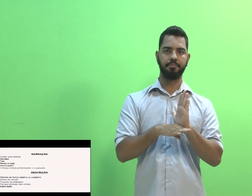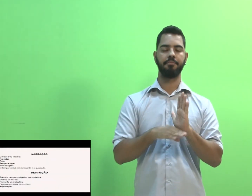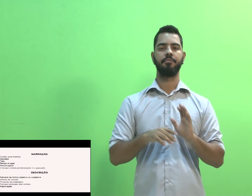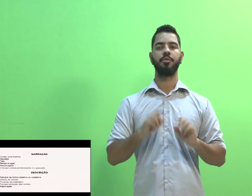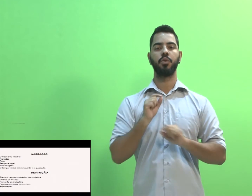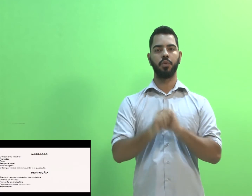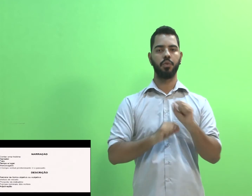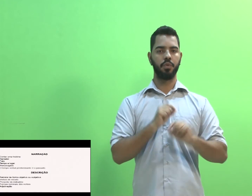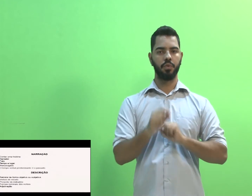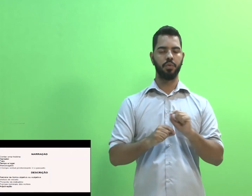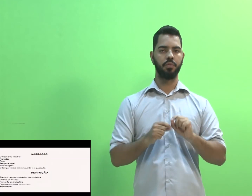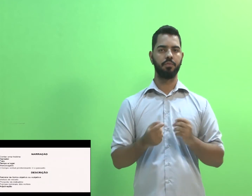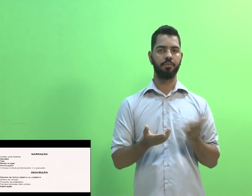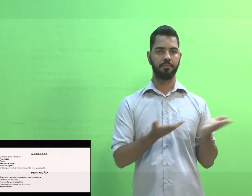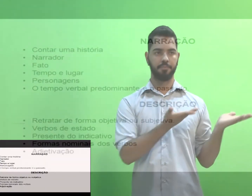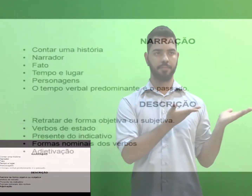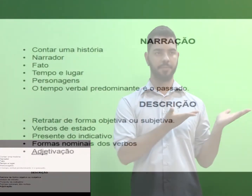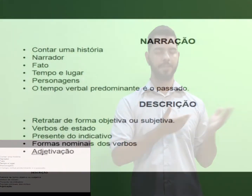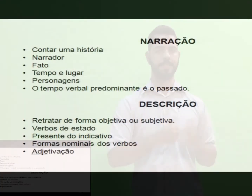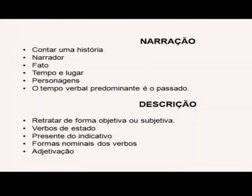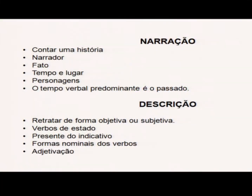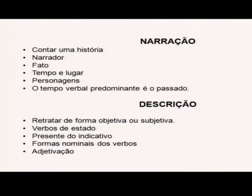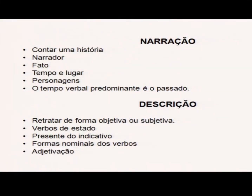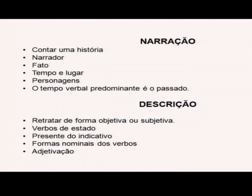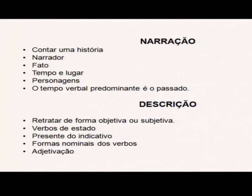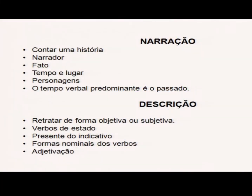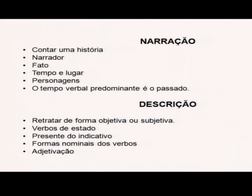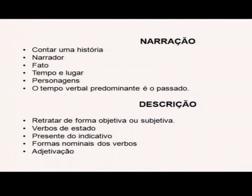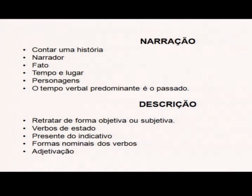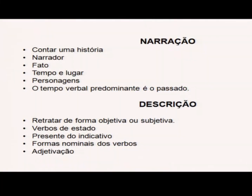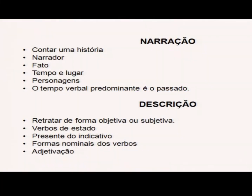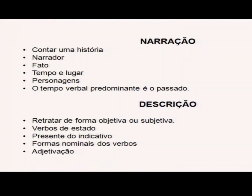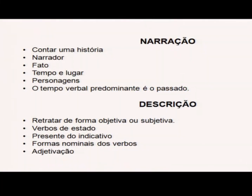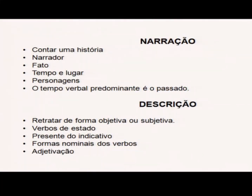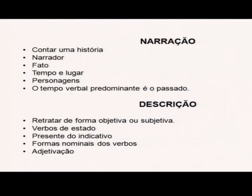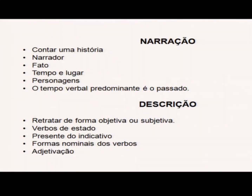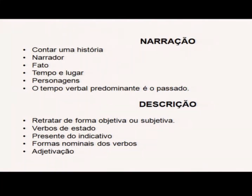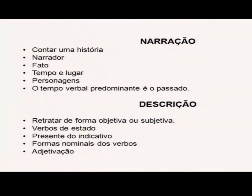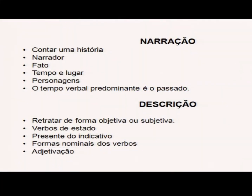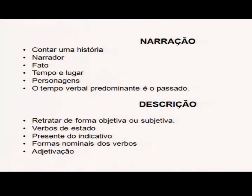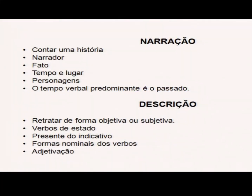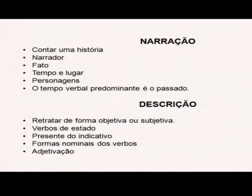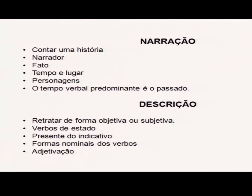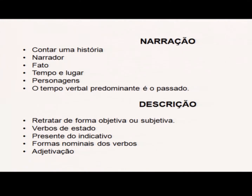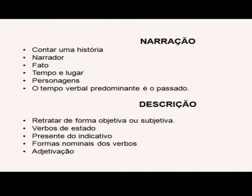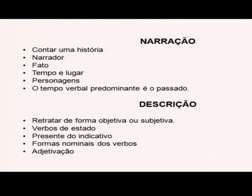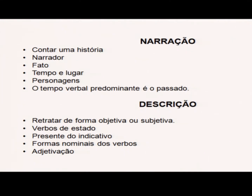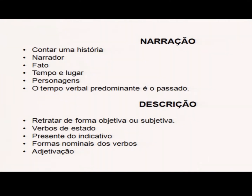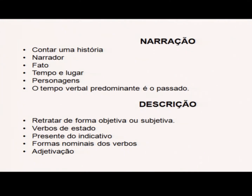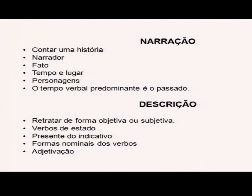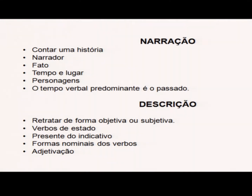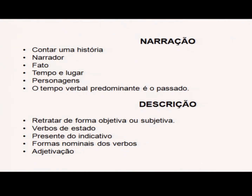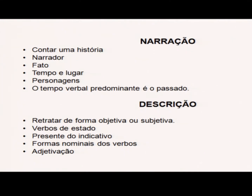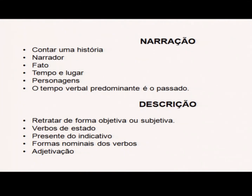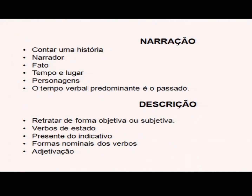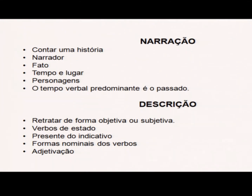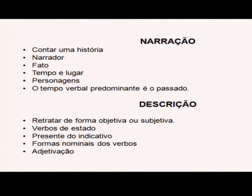tempo, o espaço, que é o lugar, e as personagens todas. Normalmente, o tempo predominante vai ser o